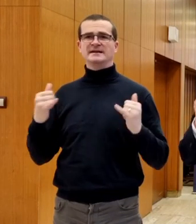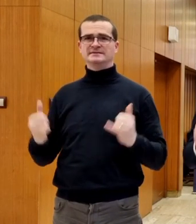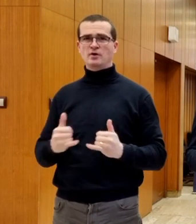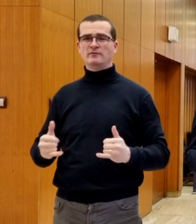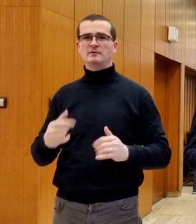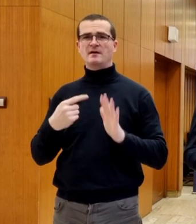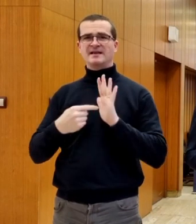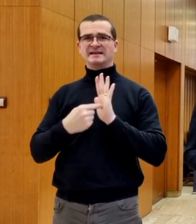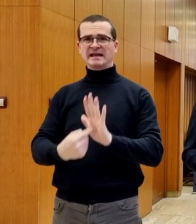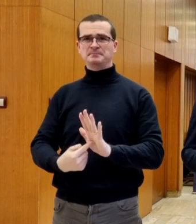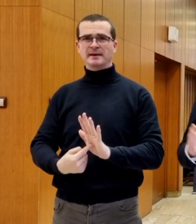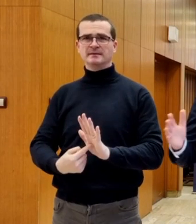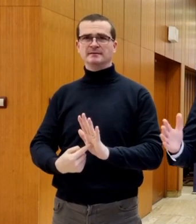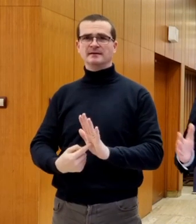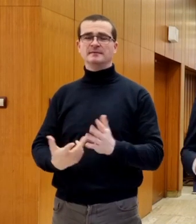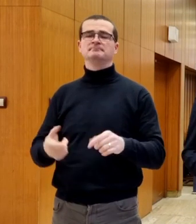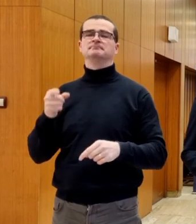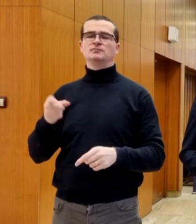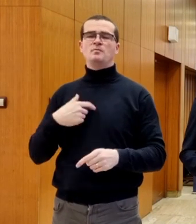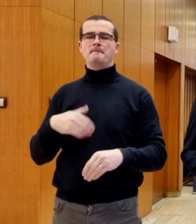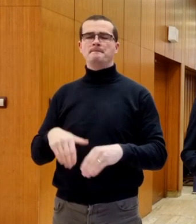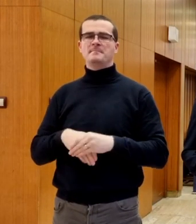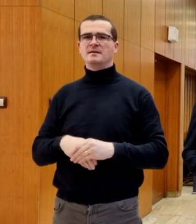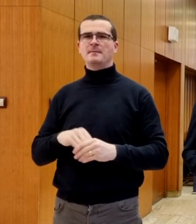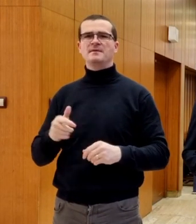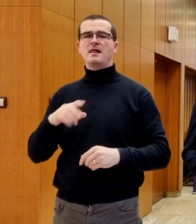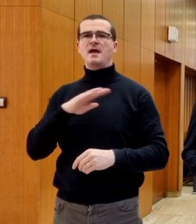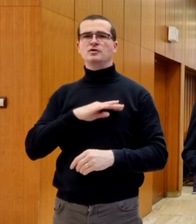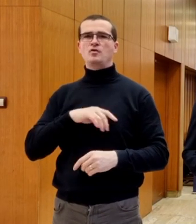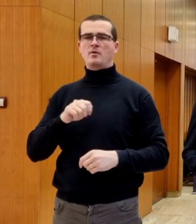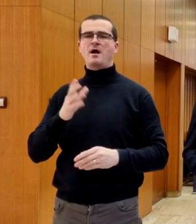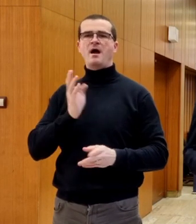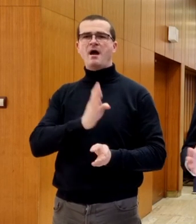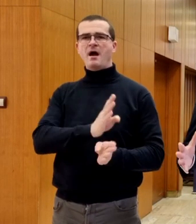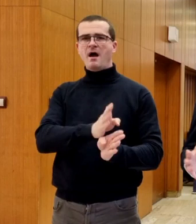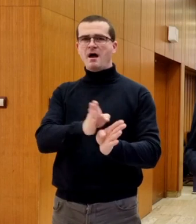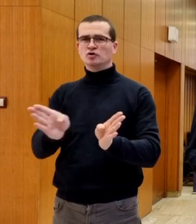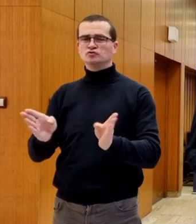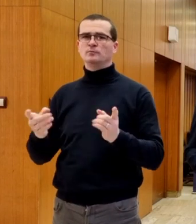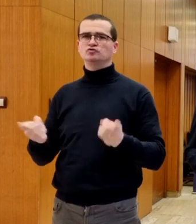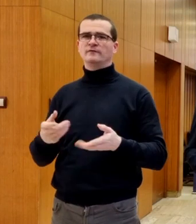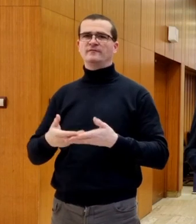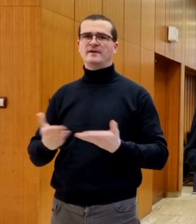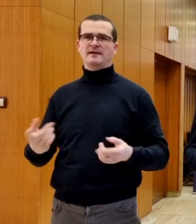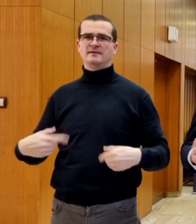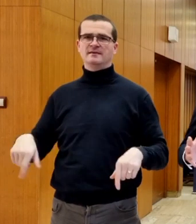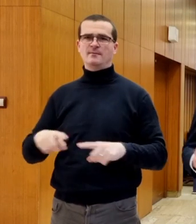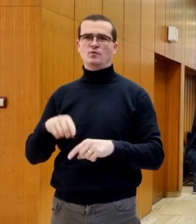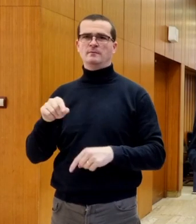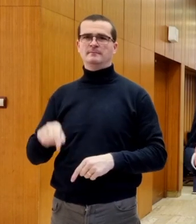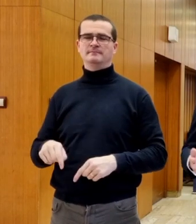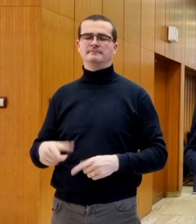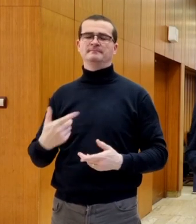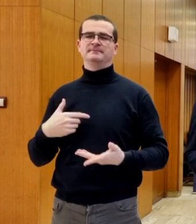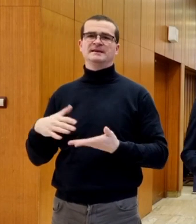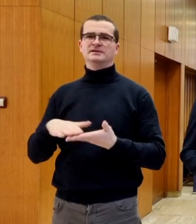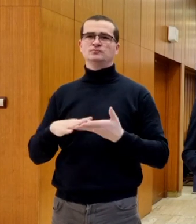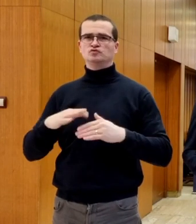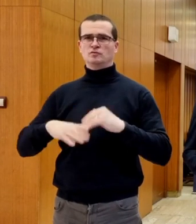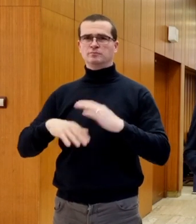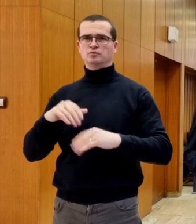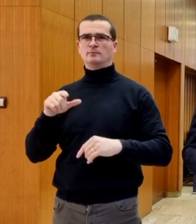budeme transparentní a toto prajem nielen generálnemu prokurátorovi, ale každému činiteľovi, verejnému činiteľovi, lebo spoločne